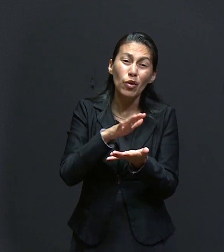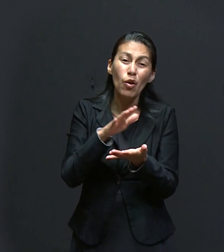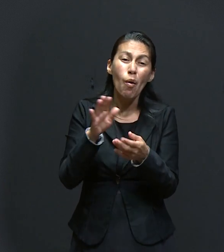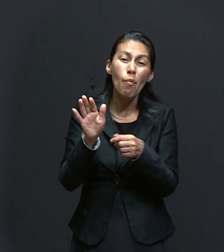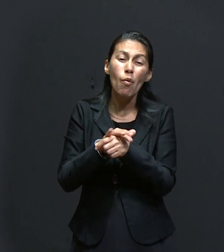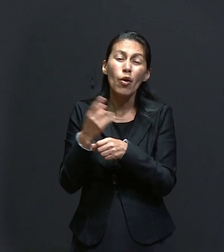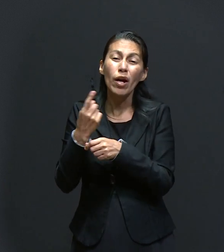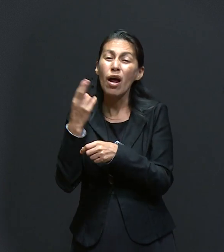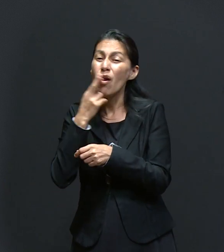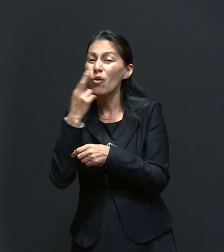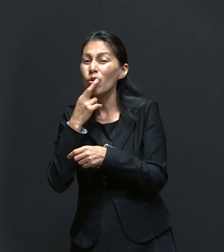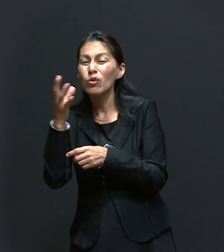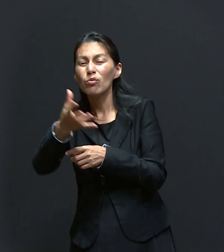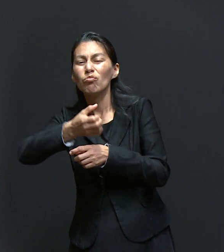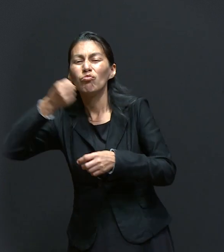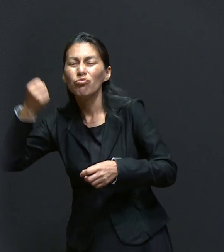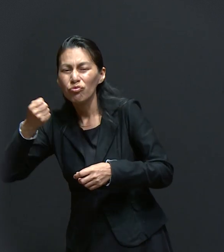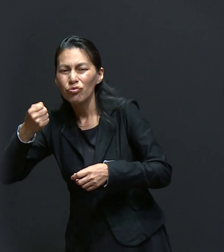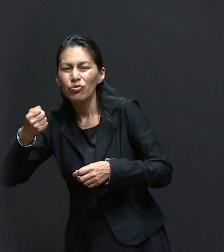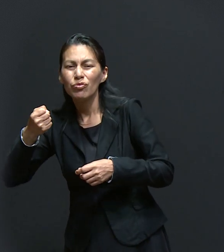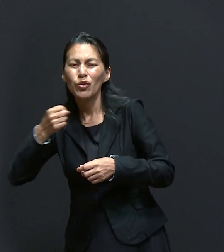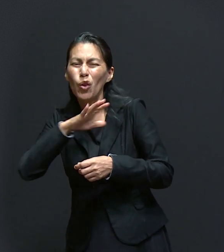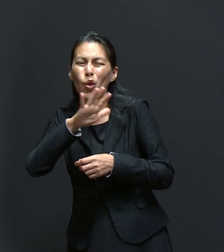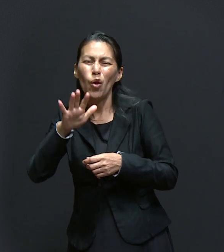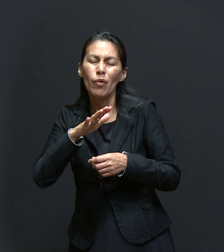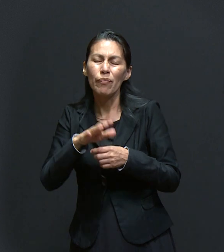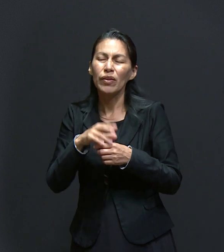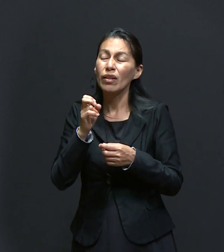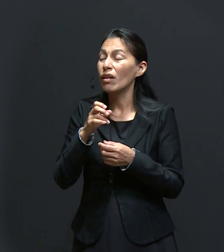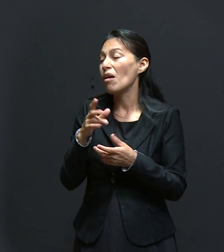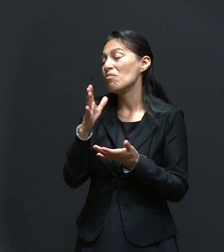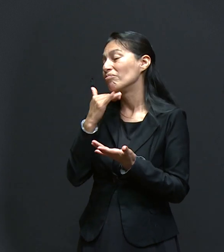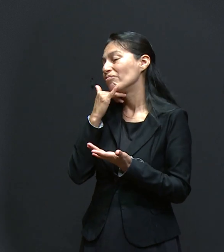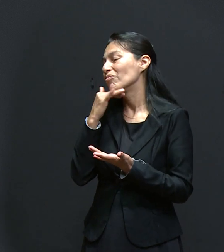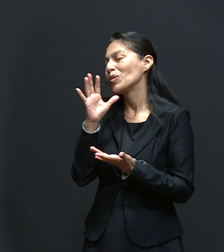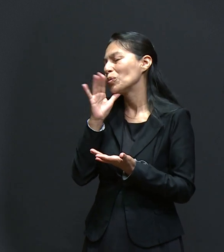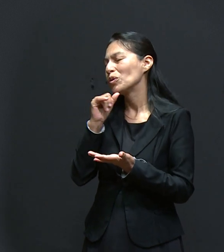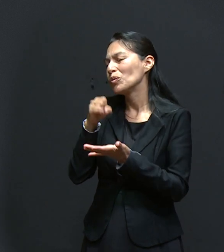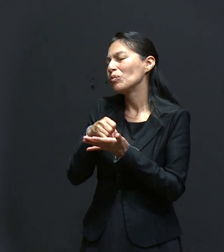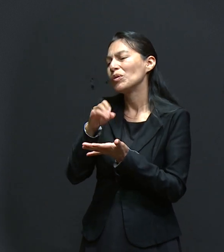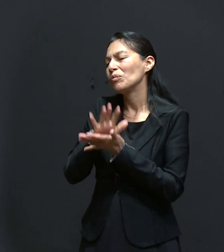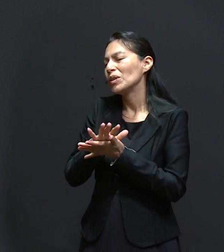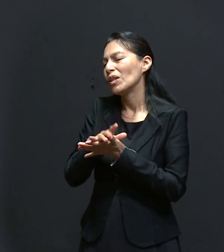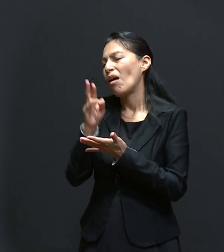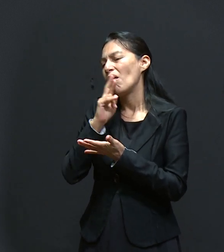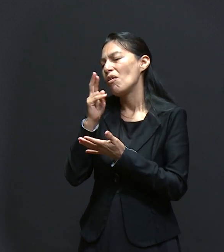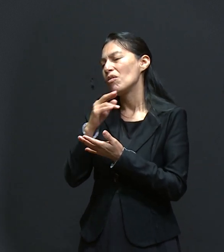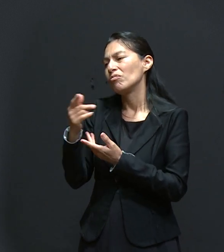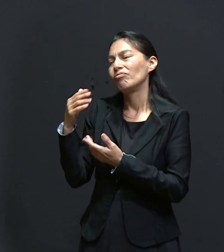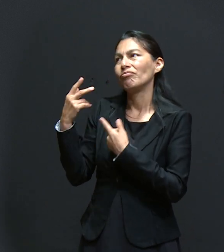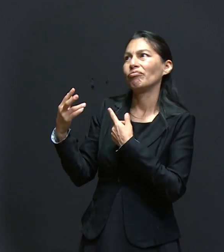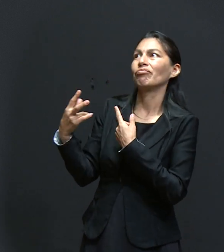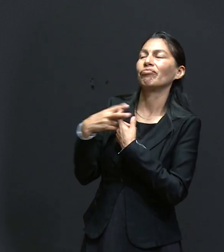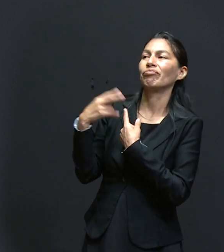deberían comprar las biblias todo lo que hay para comprar y es interesante que hay